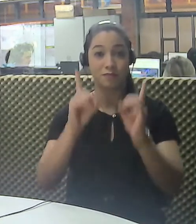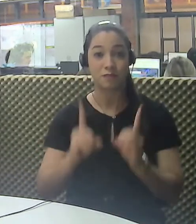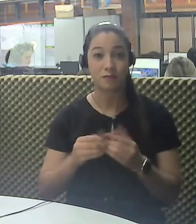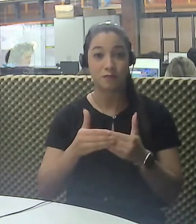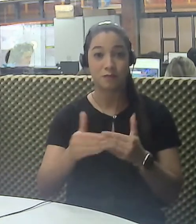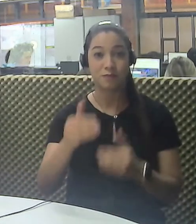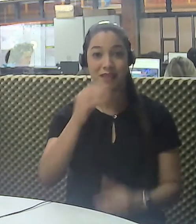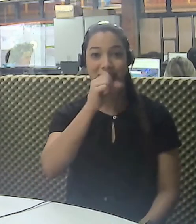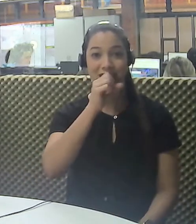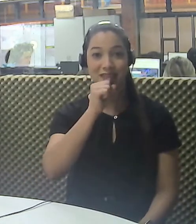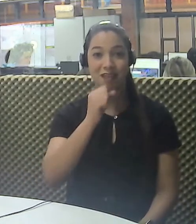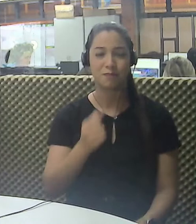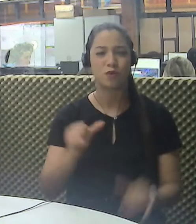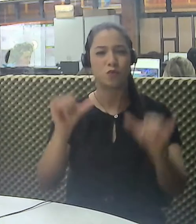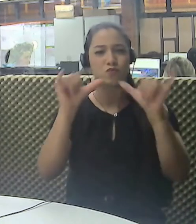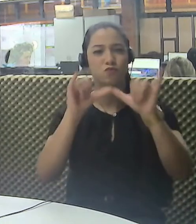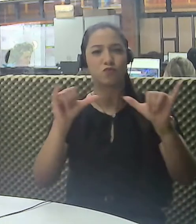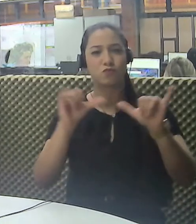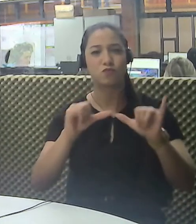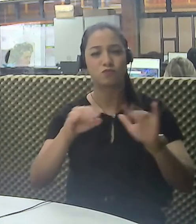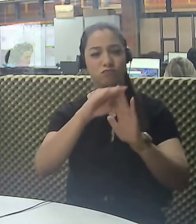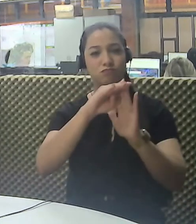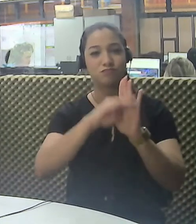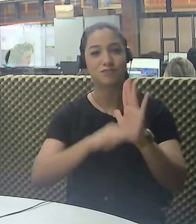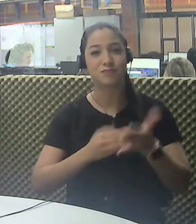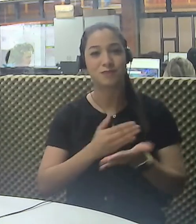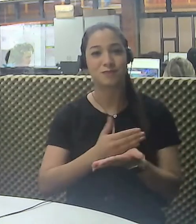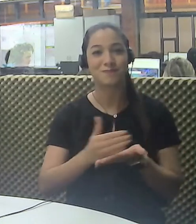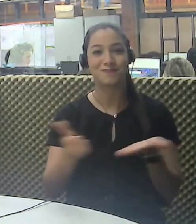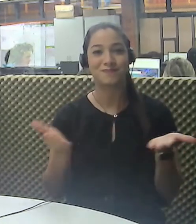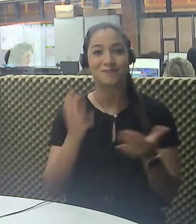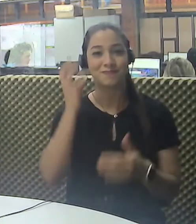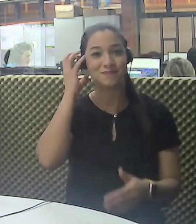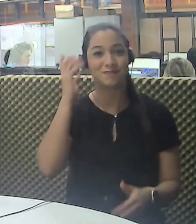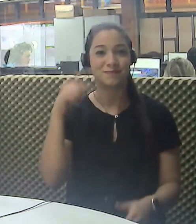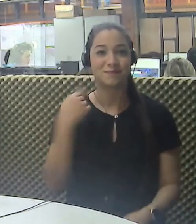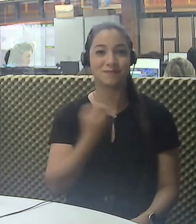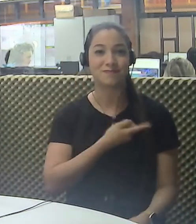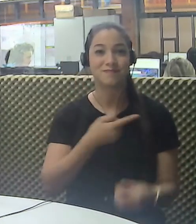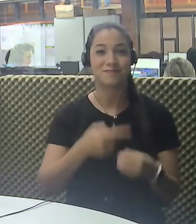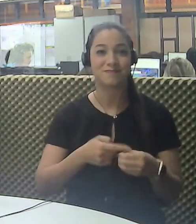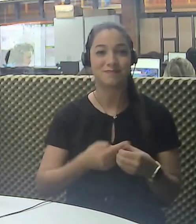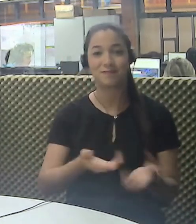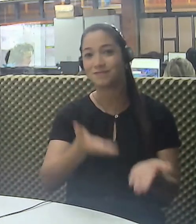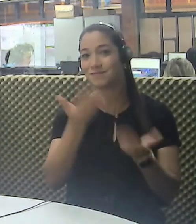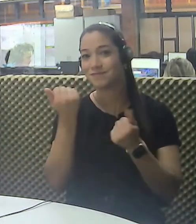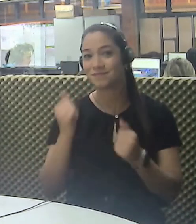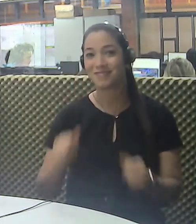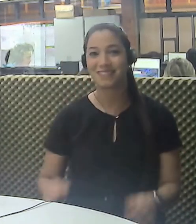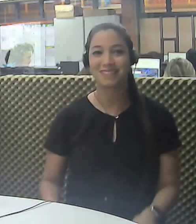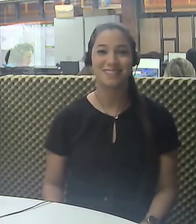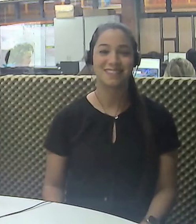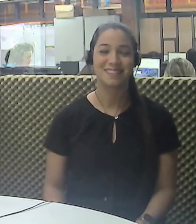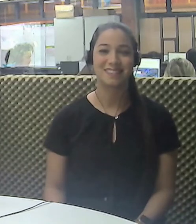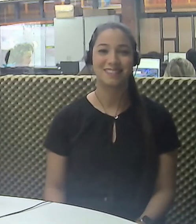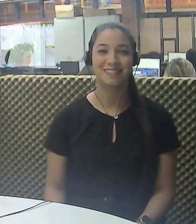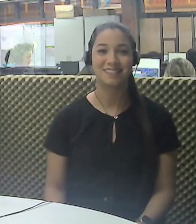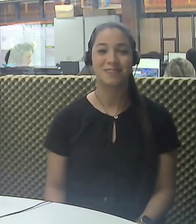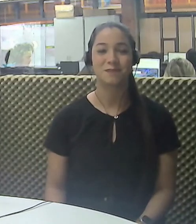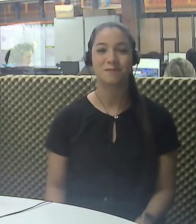próximo sábado. Essas e outras notícias a partir de agora na Rádio Nossa Cidade. Vem com a gente!